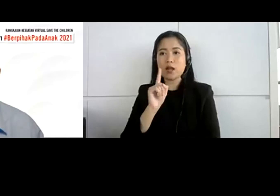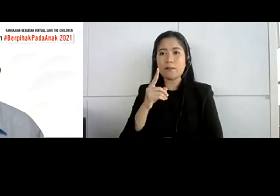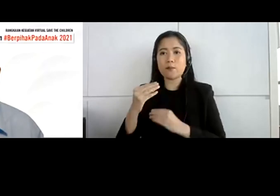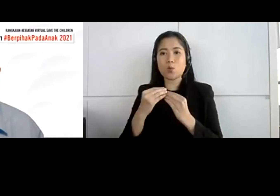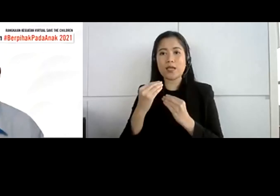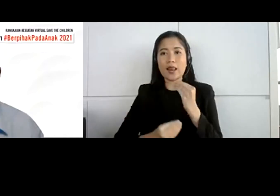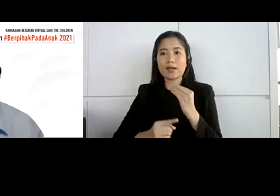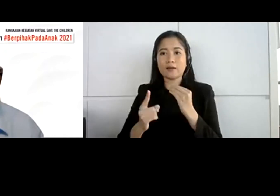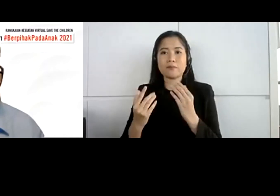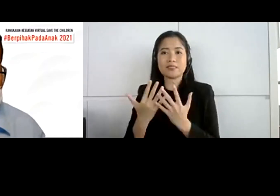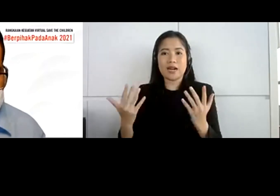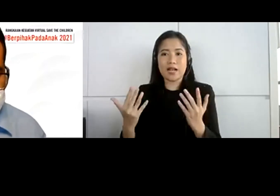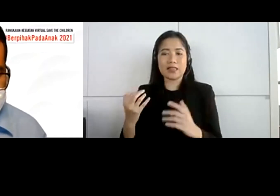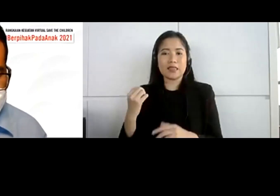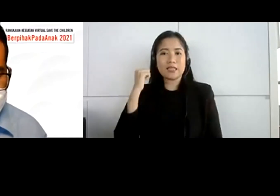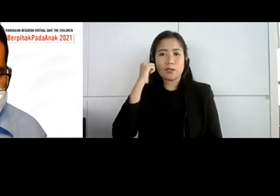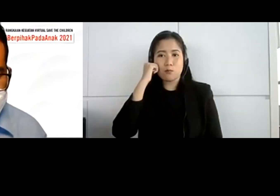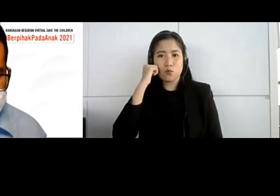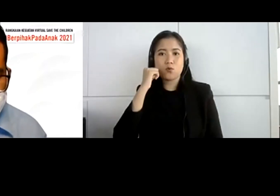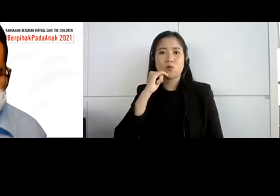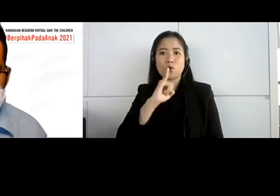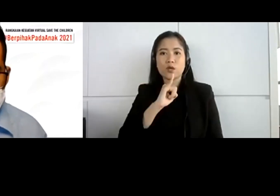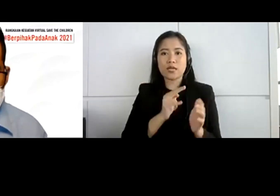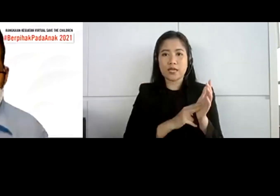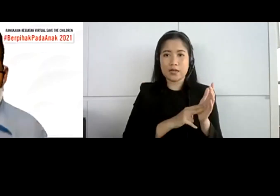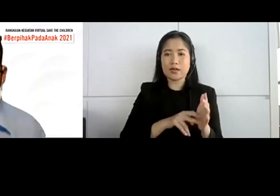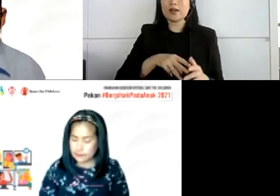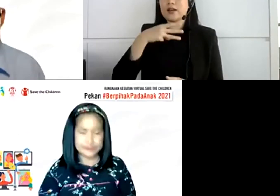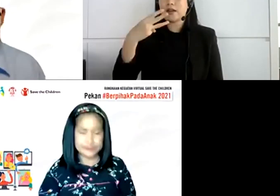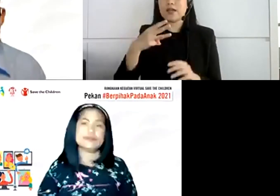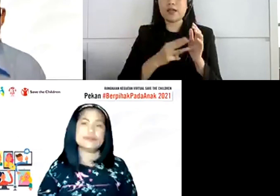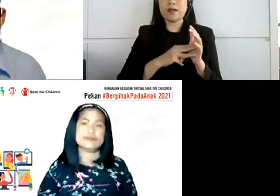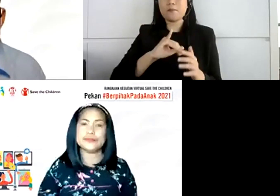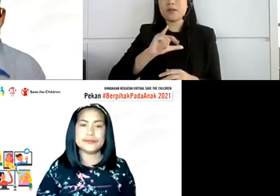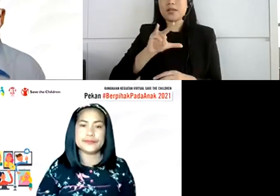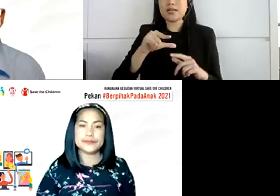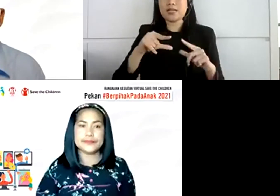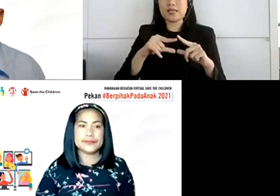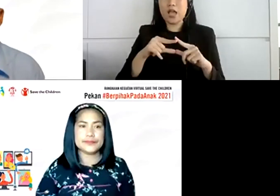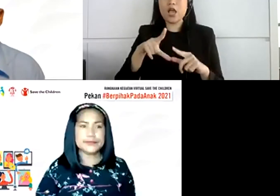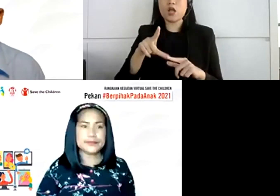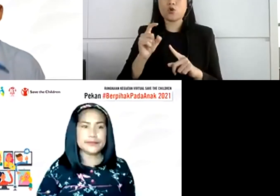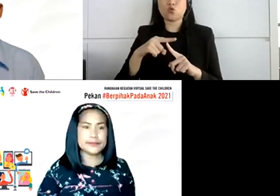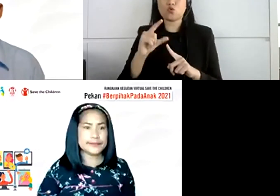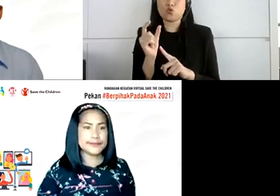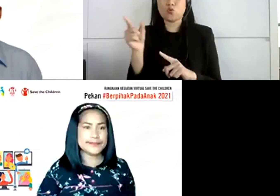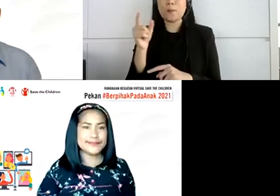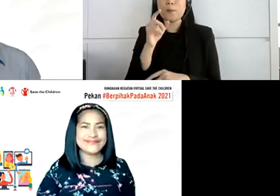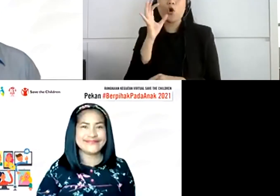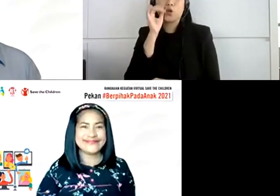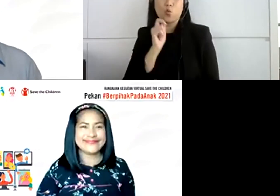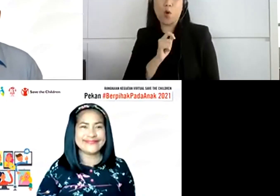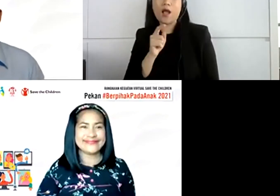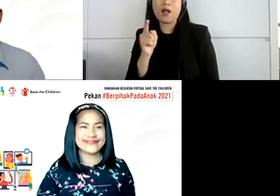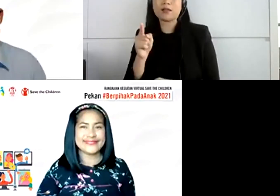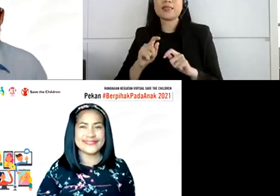dari masyarakat, ada Ibu In Emilia Lutuh, orang tua dan ketua tim PATBM,